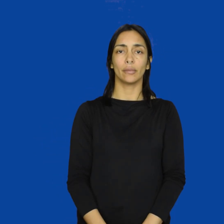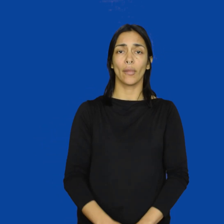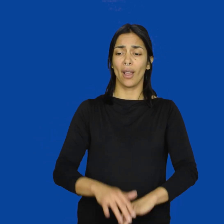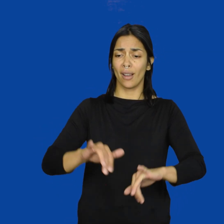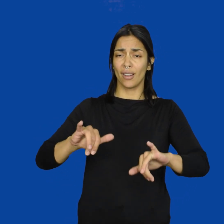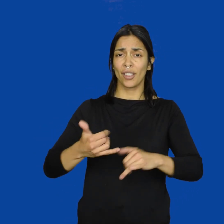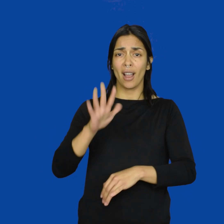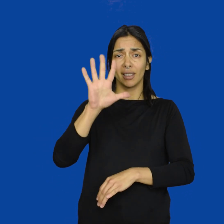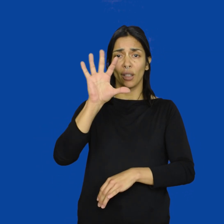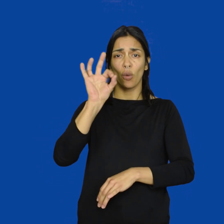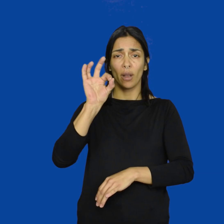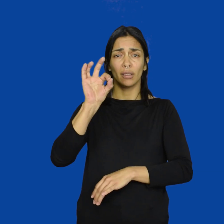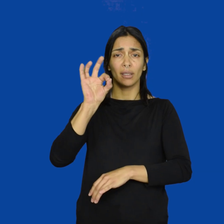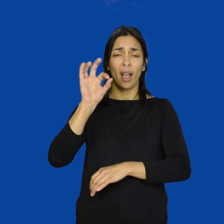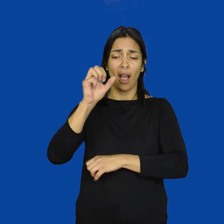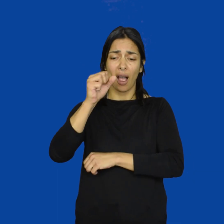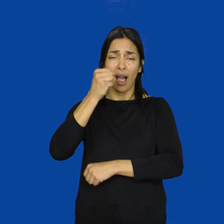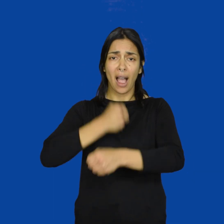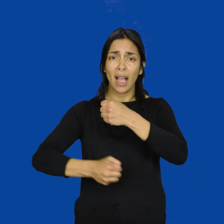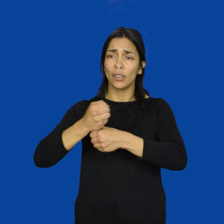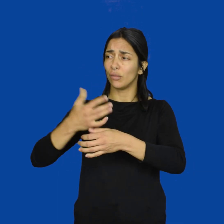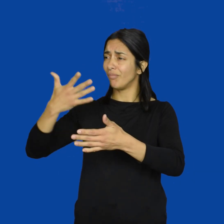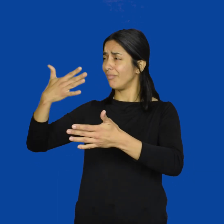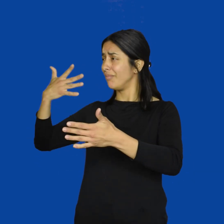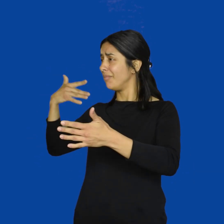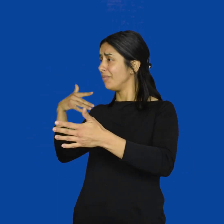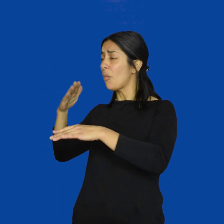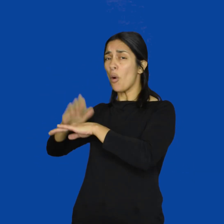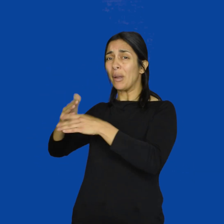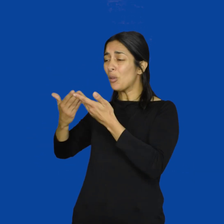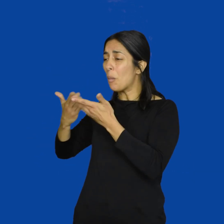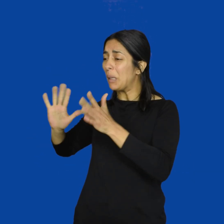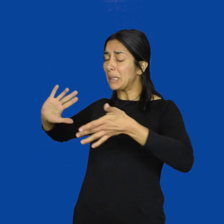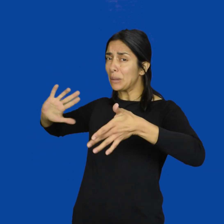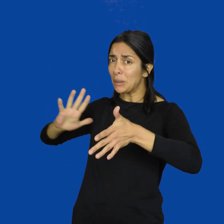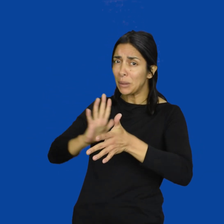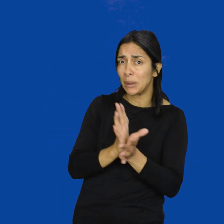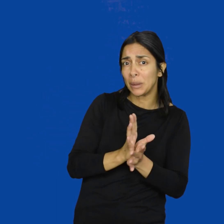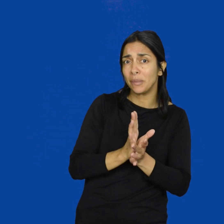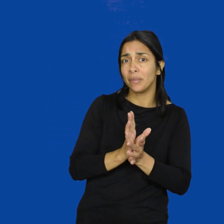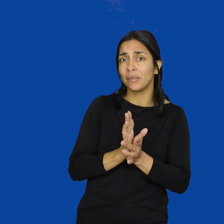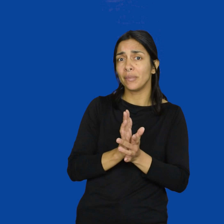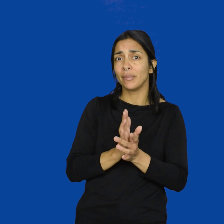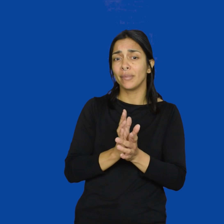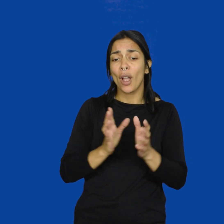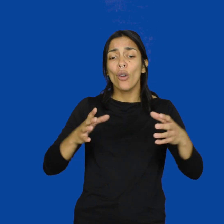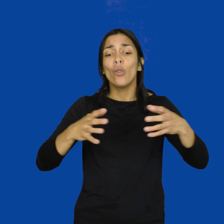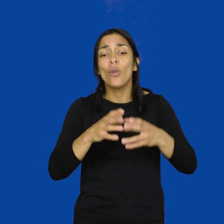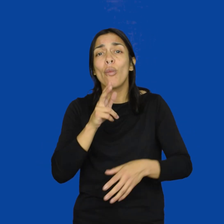Habían pasado 50 años desde el inicio del genocidio armenio. Para los descendientes era hora de hablarlo y no